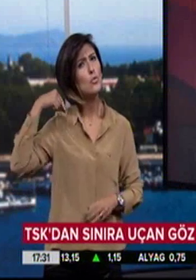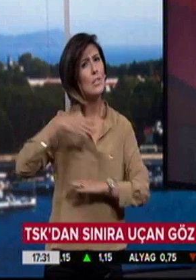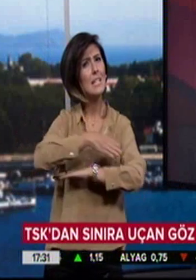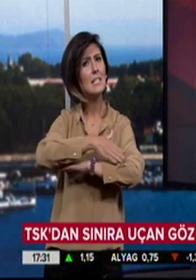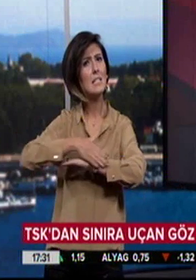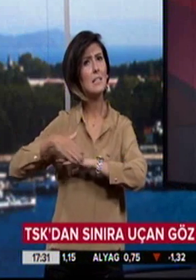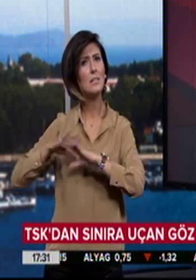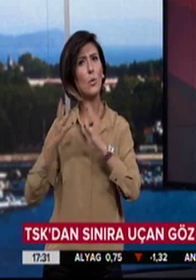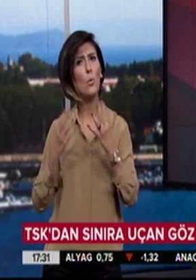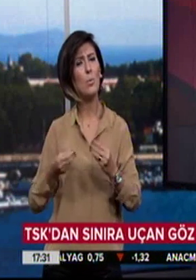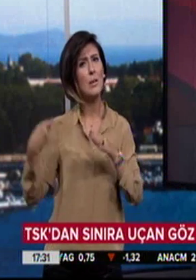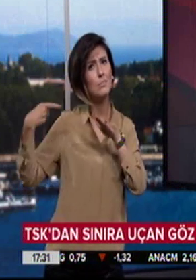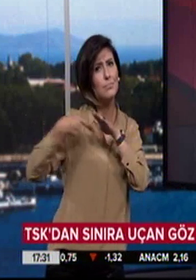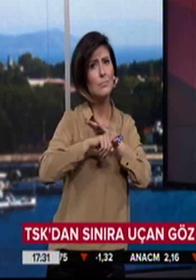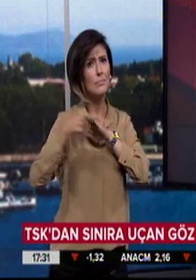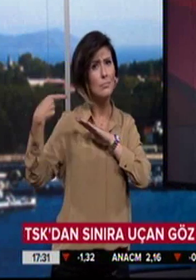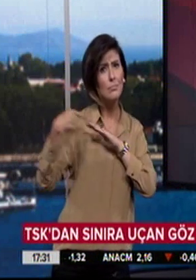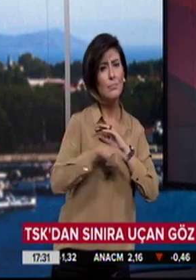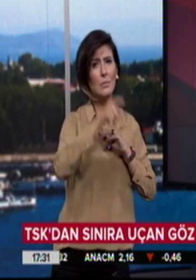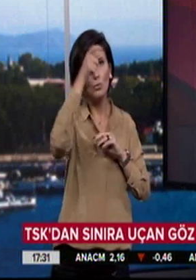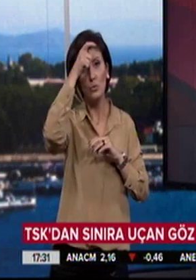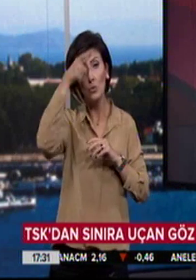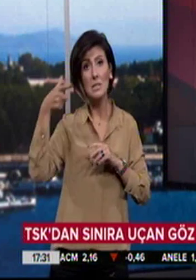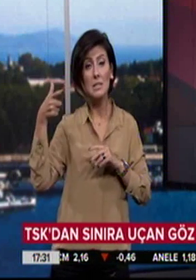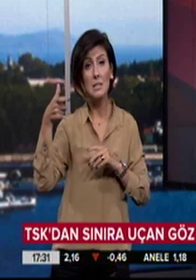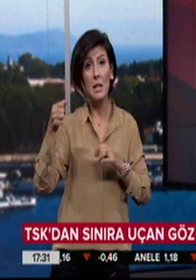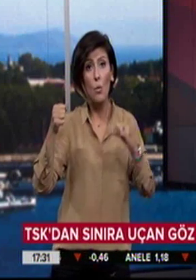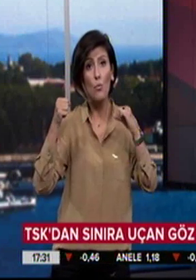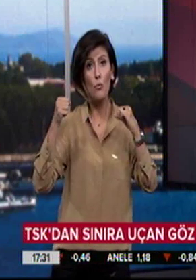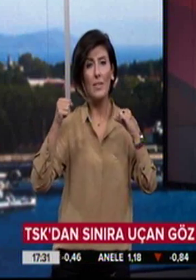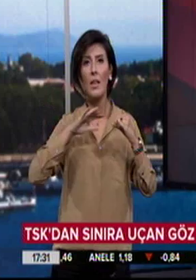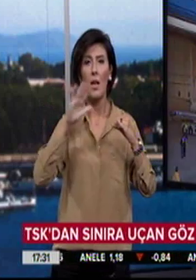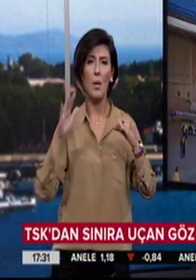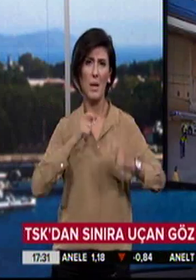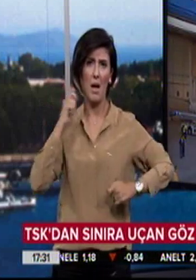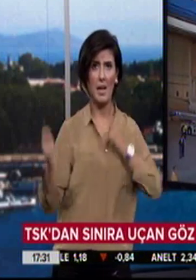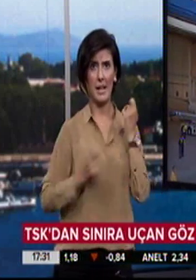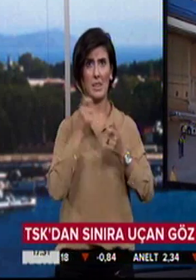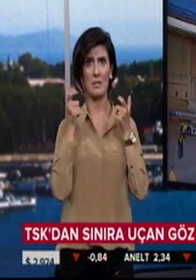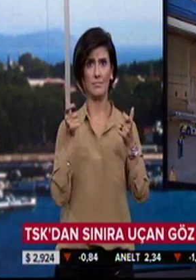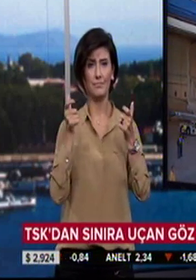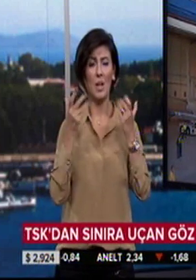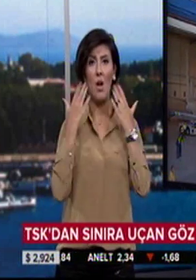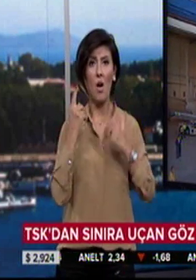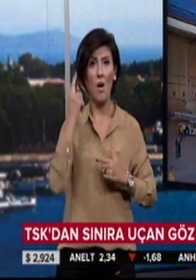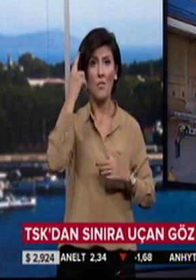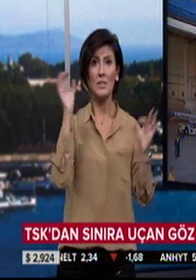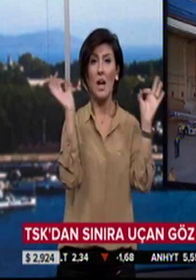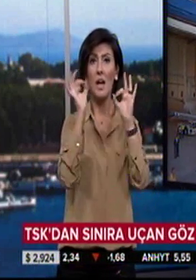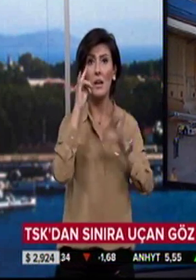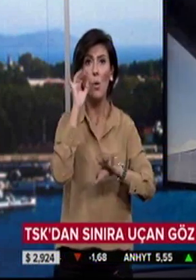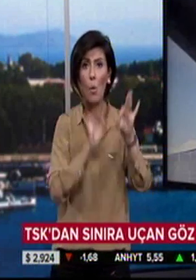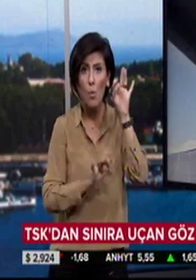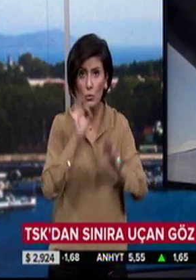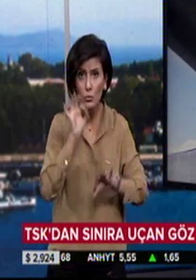Suriye sınırında yaşanan ihlaller Türk Silahlı Kuvvetleri'ni harekete geçirdi. Havada erken kontrol ve